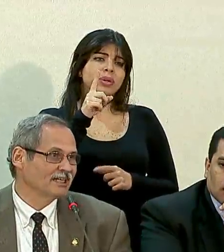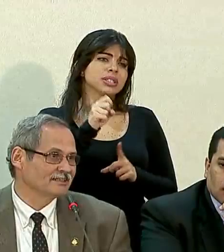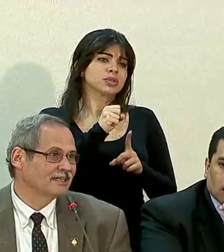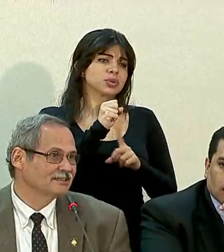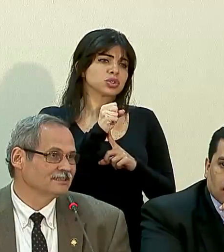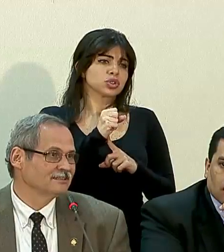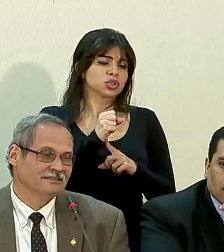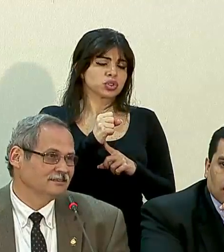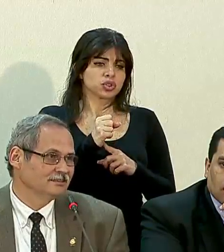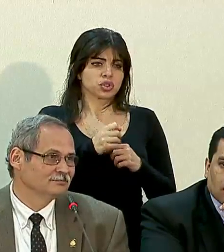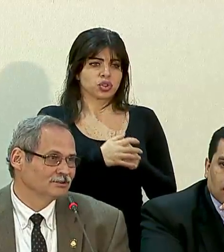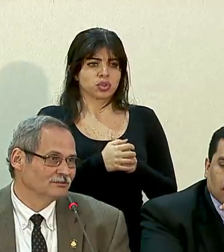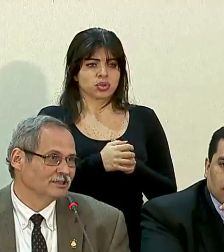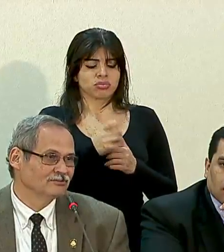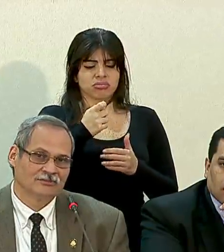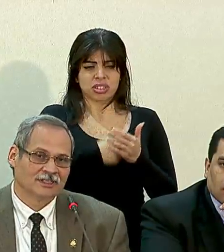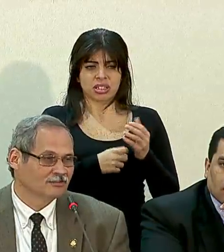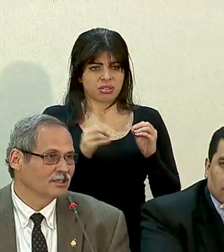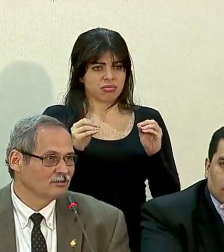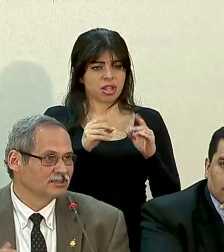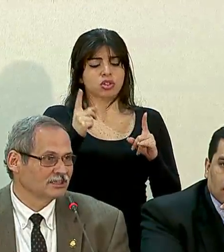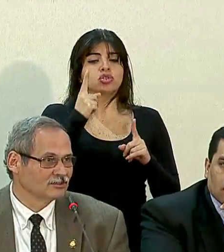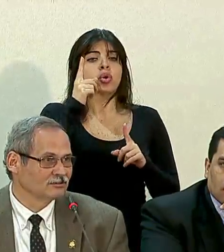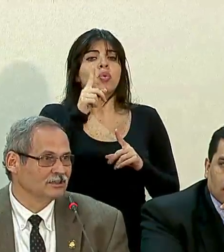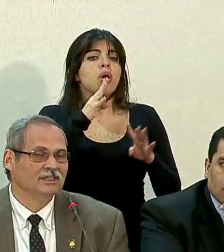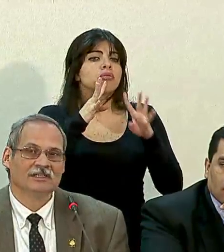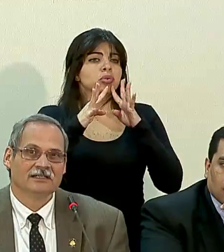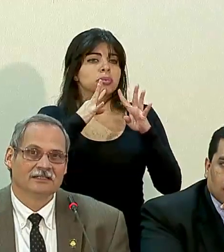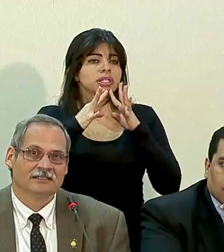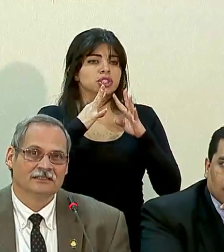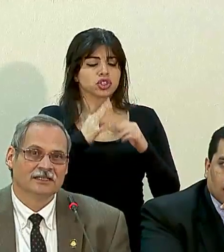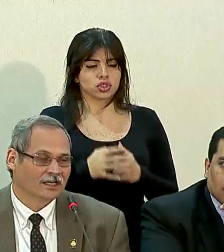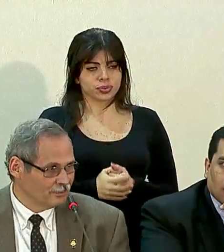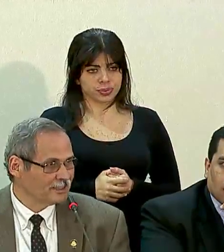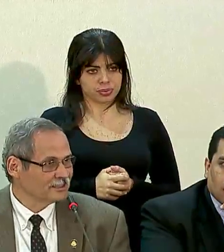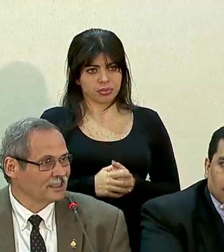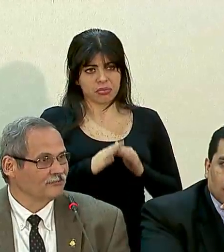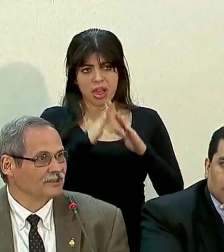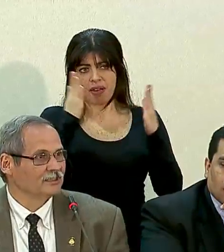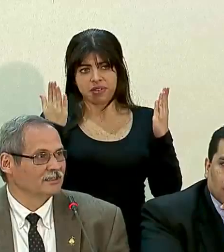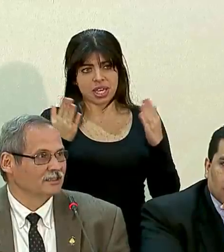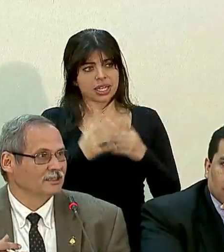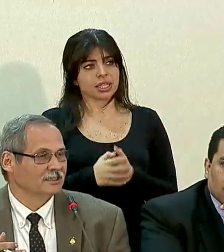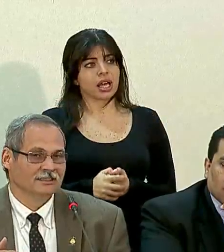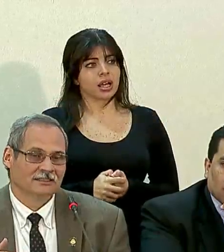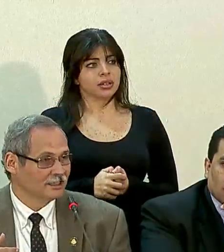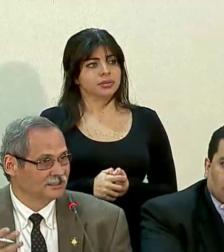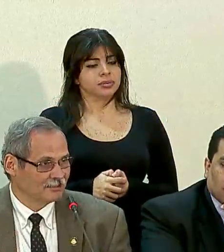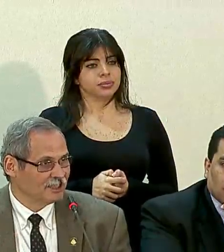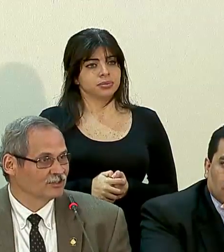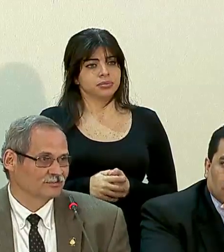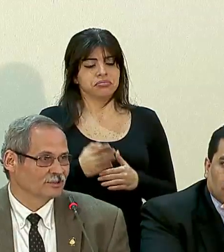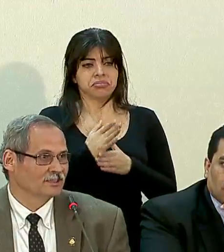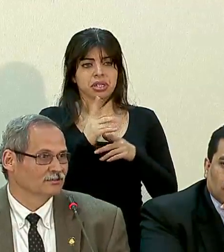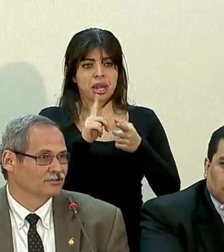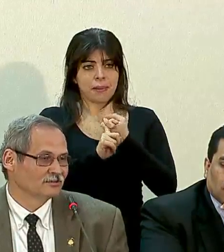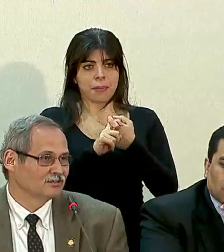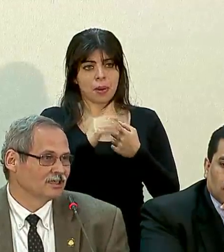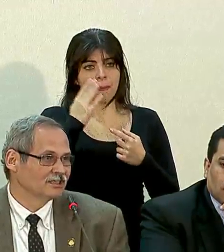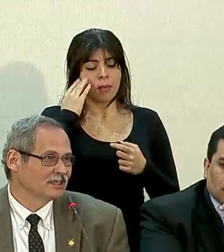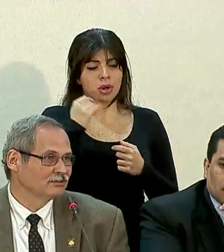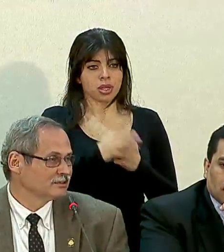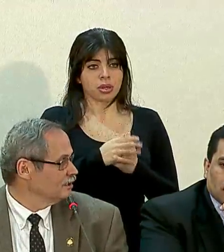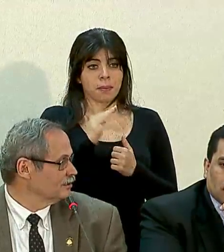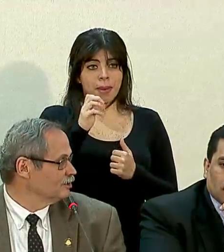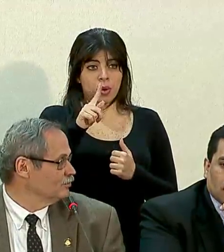situación amenazante, ni mucho menos. Fue una conversación abierta entre amigos, porque don José